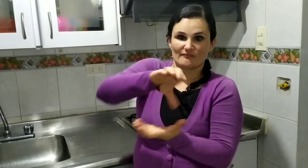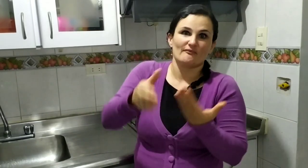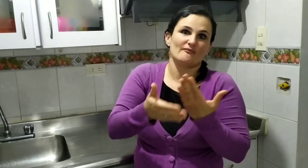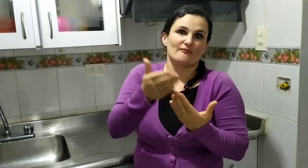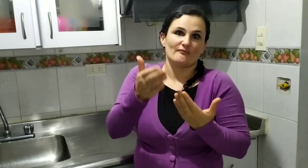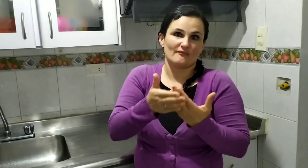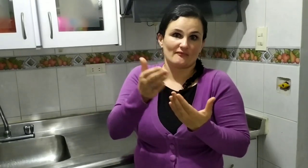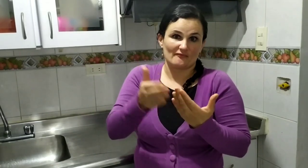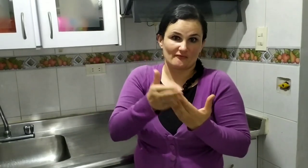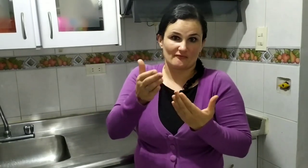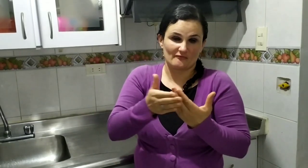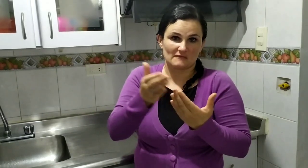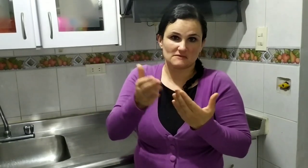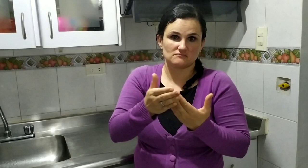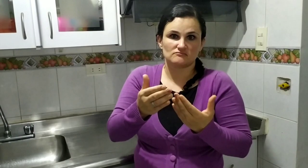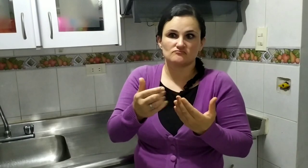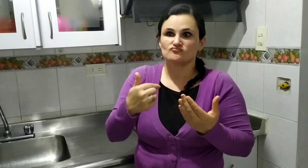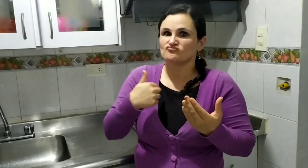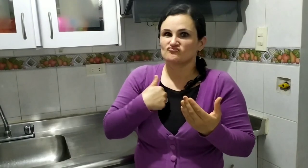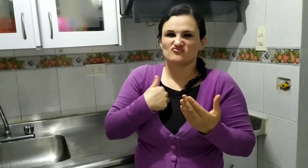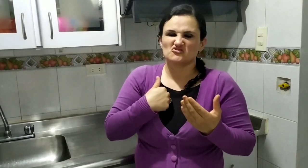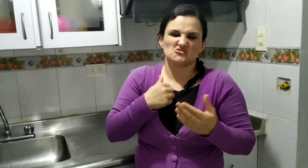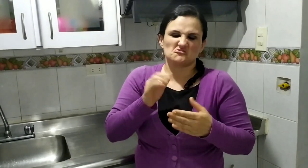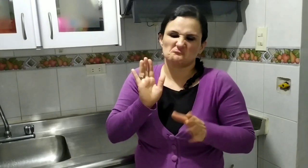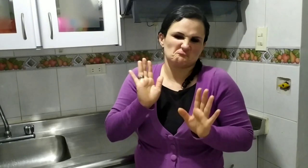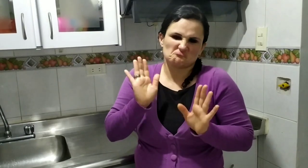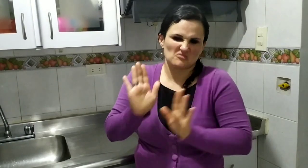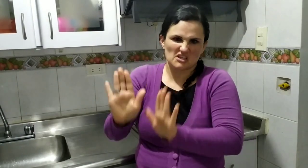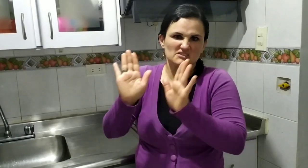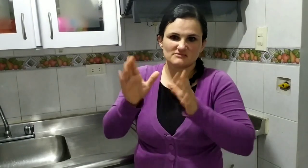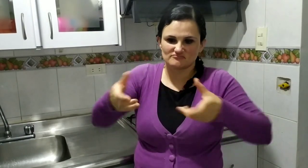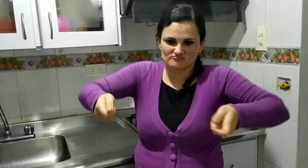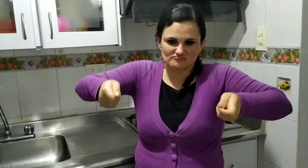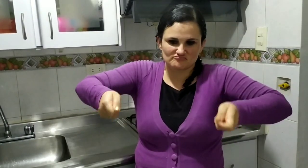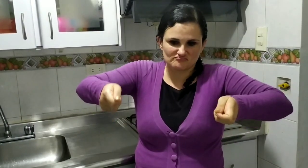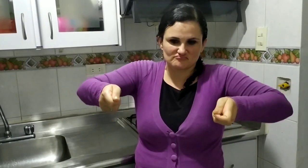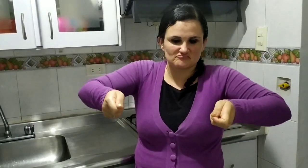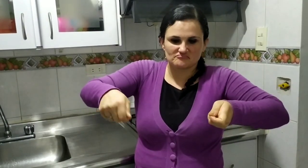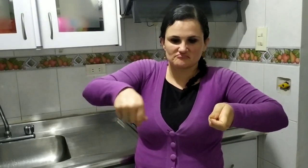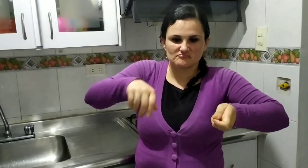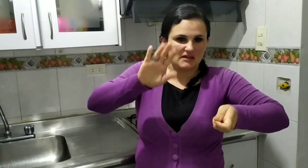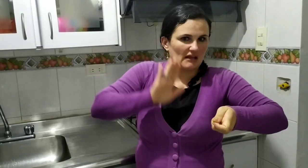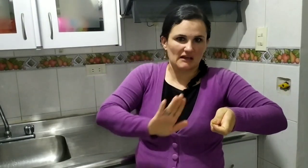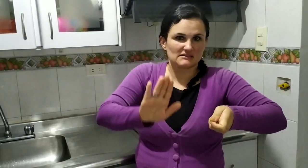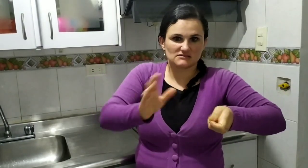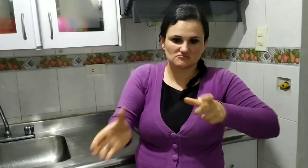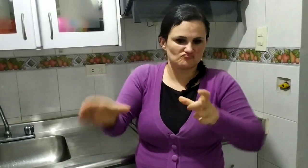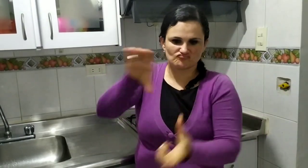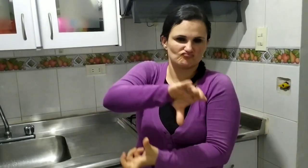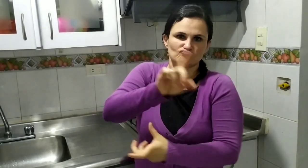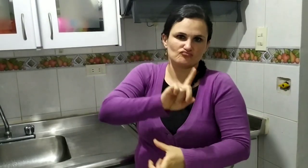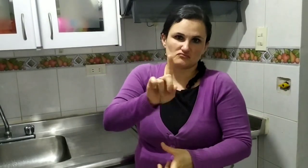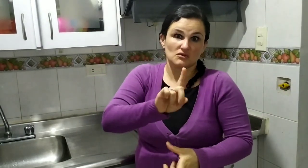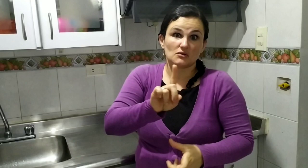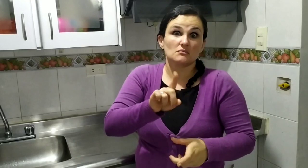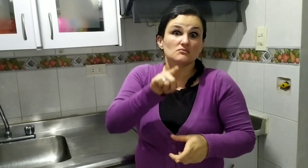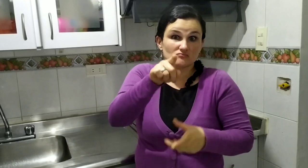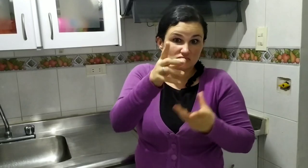mi refractaria. Por eso no la voy a aceitar. Pero si ustedes quieren, pueden utilizar moldes